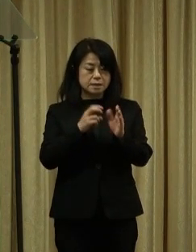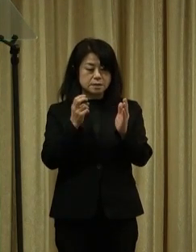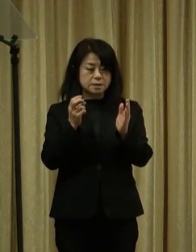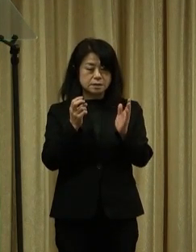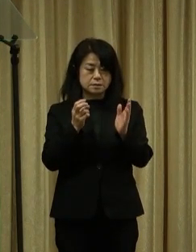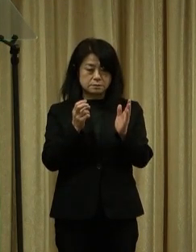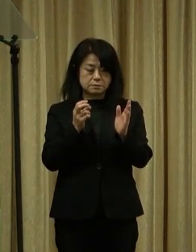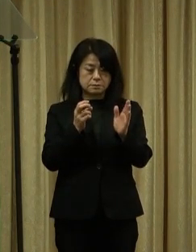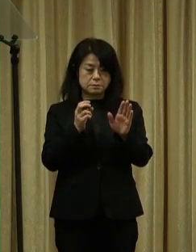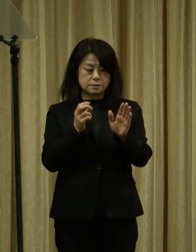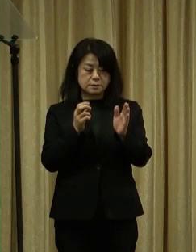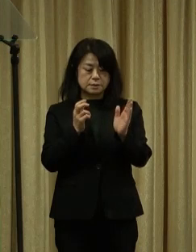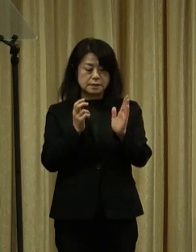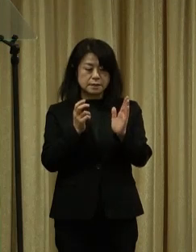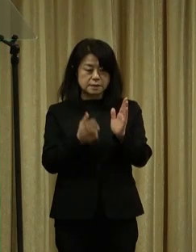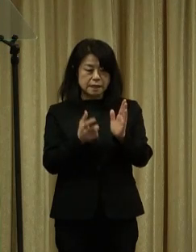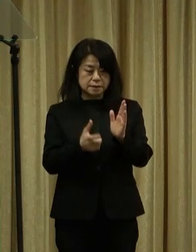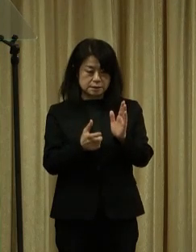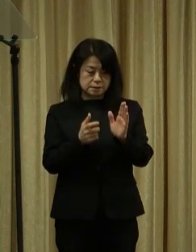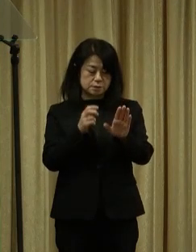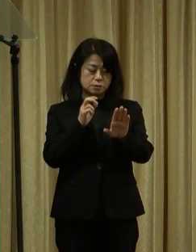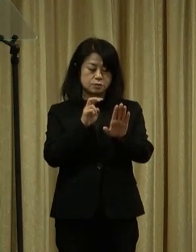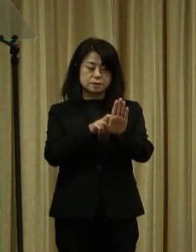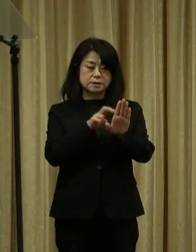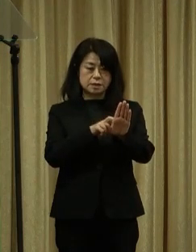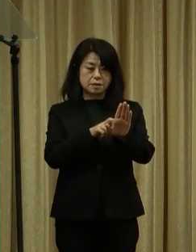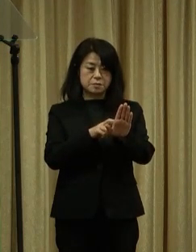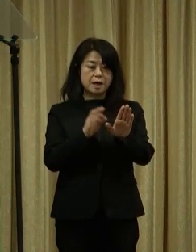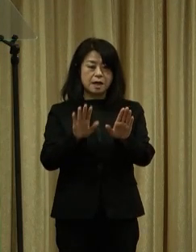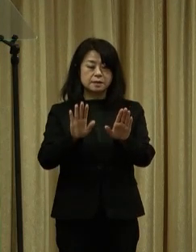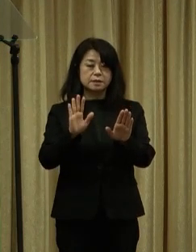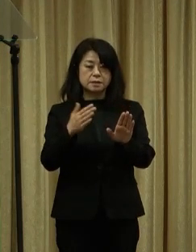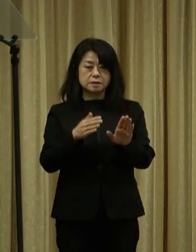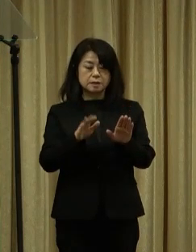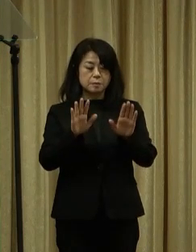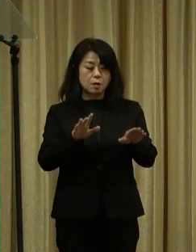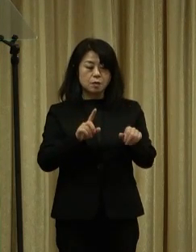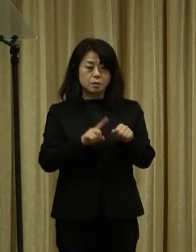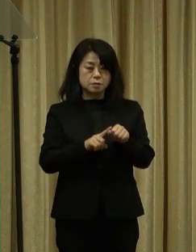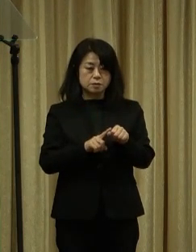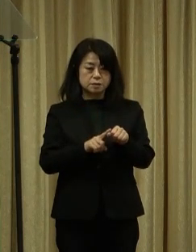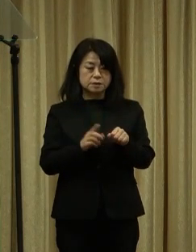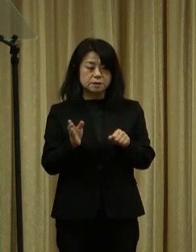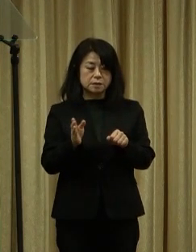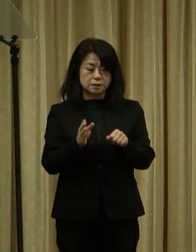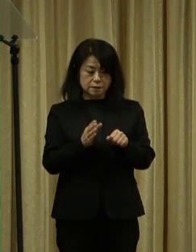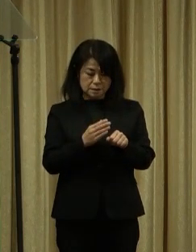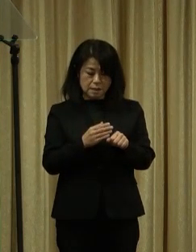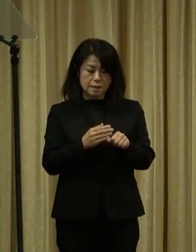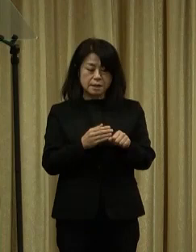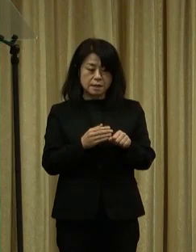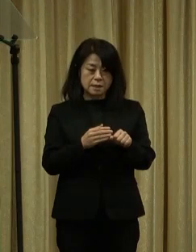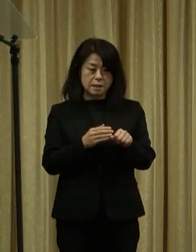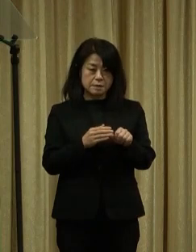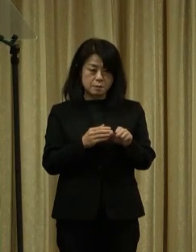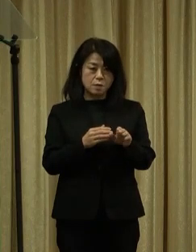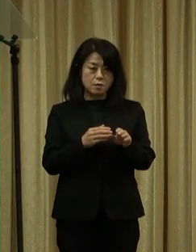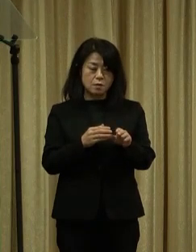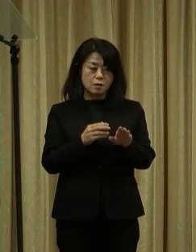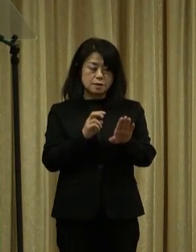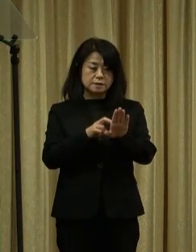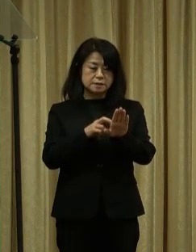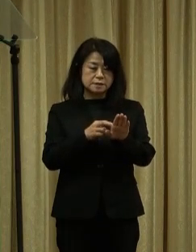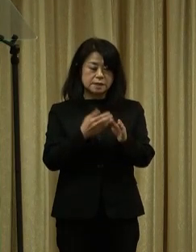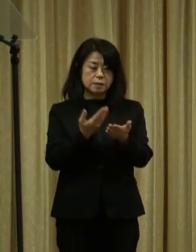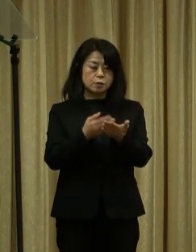に入って地震発災以降耐震のご要望が、耐震診断のご要望が増えています。と同時に診断を